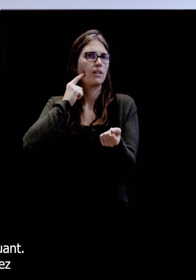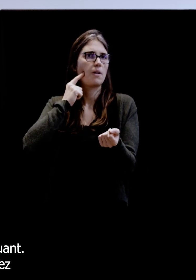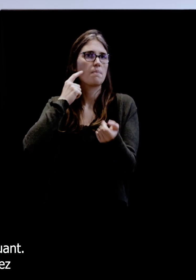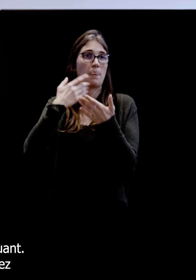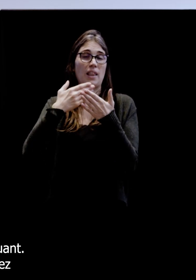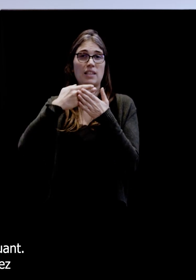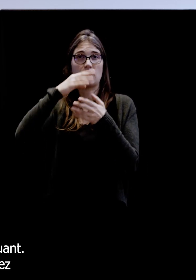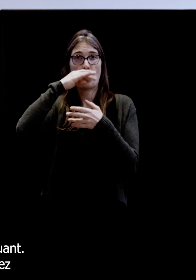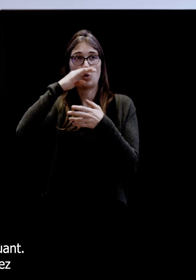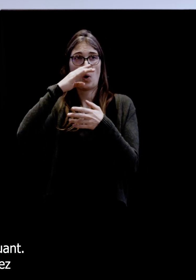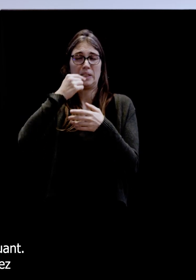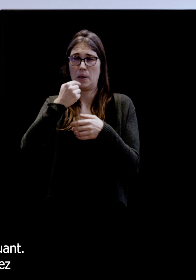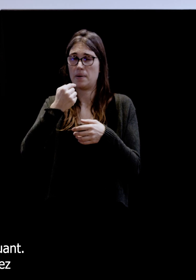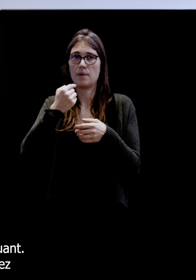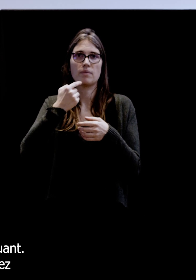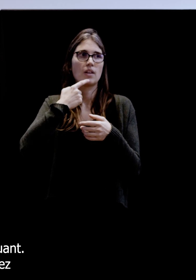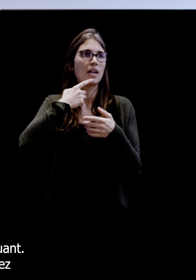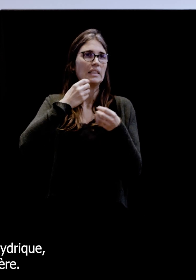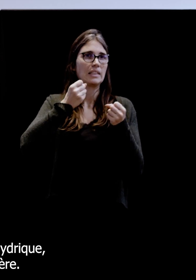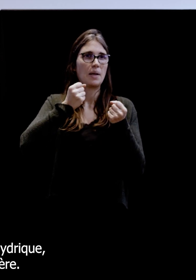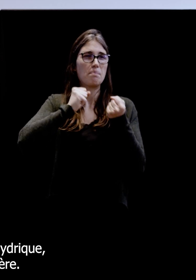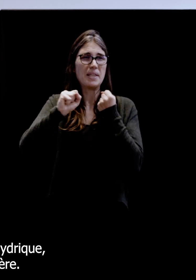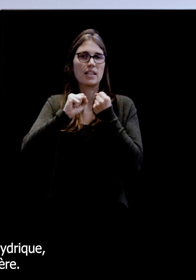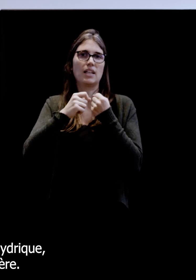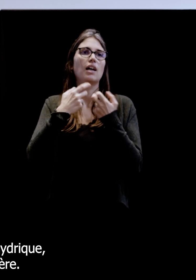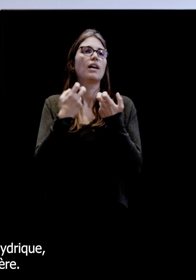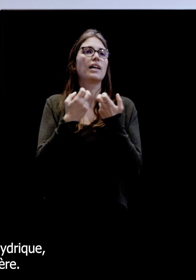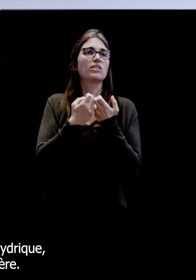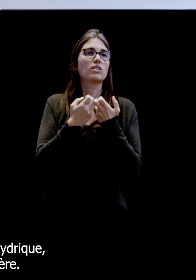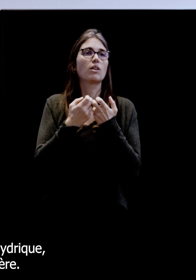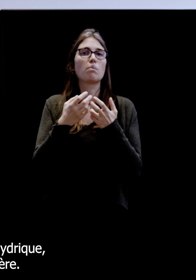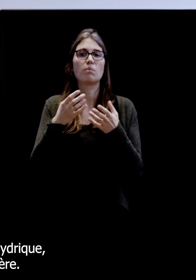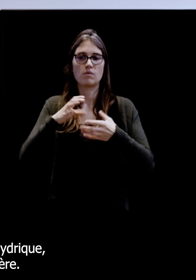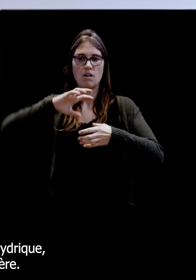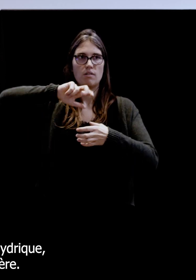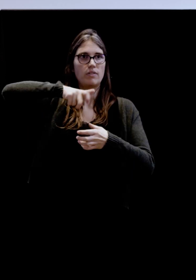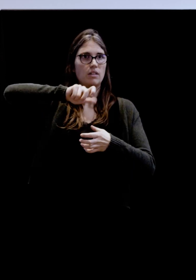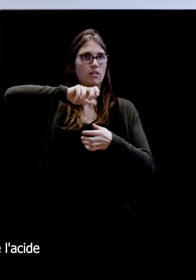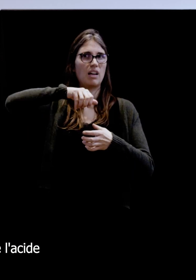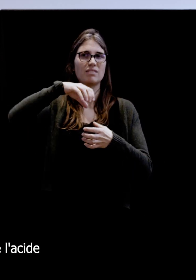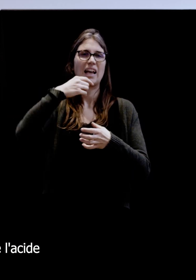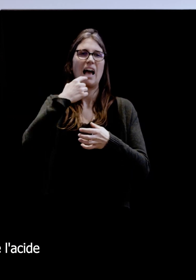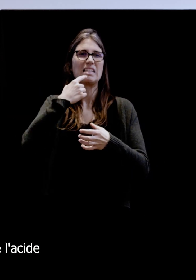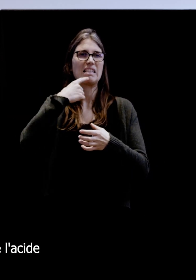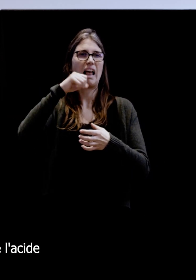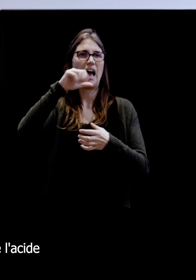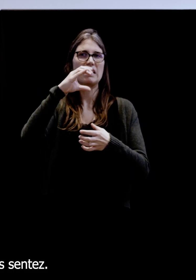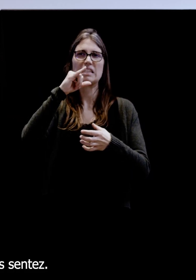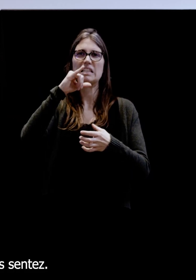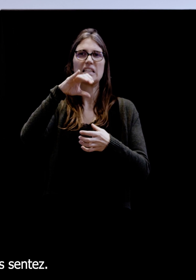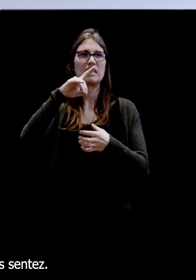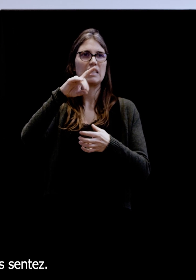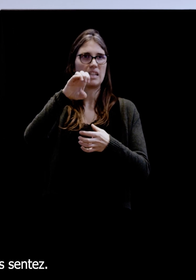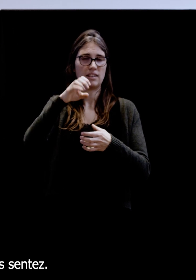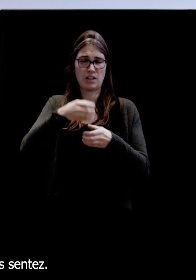de piquant. Quand vous ouvrez un flacon d'acide chlorhydrique, vous partez en arrière. C'est pas l'odeur de l'acide chlorhydrique,